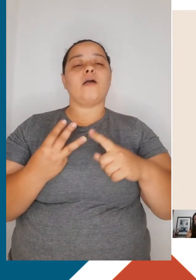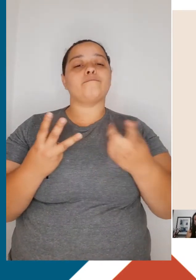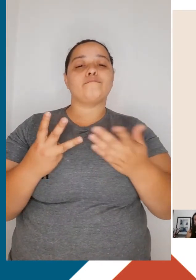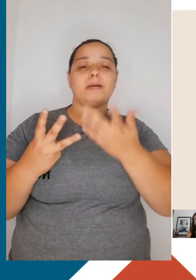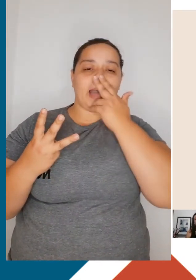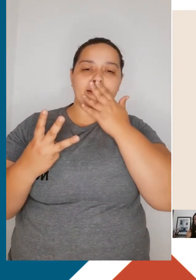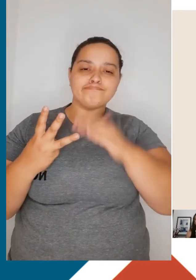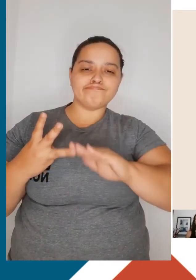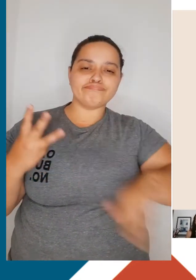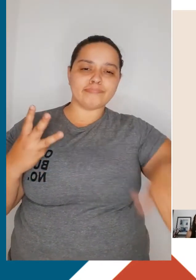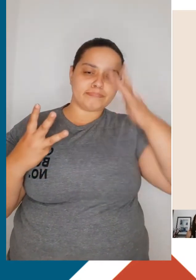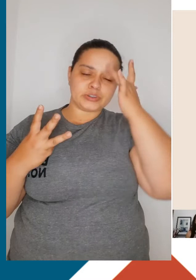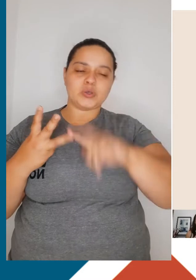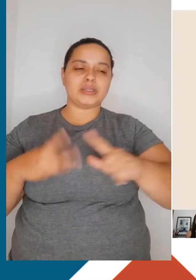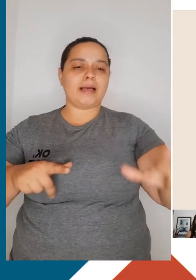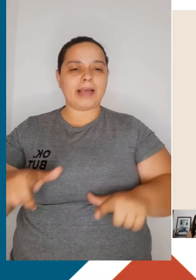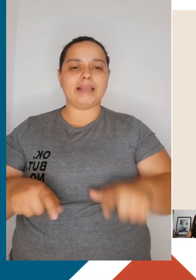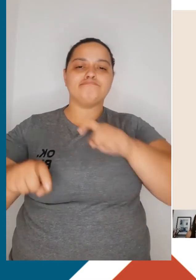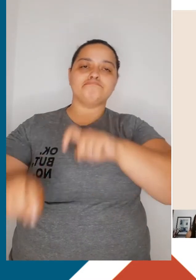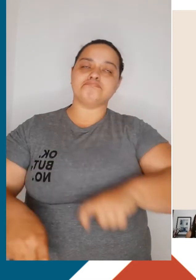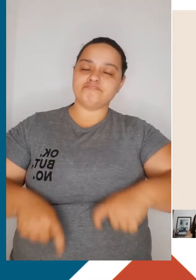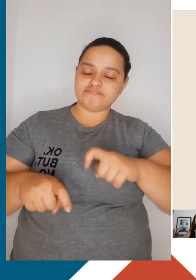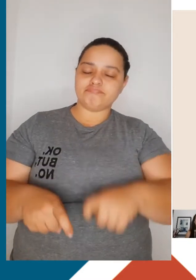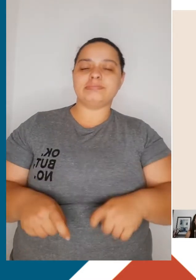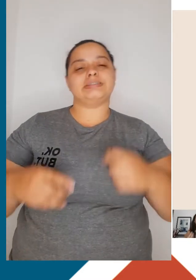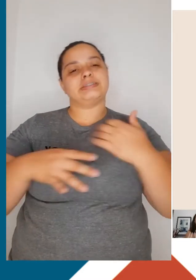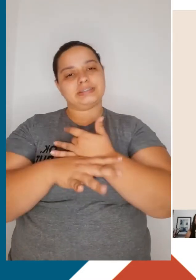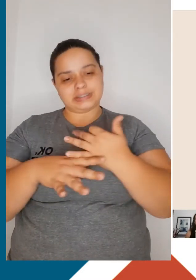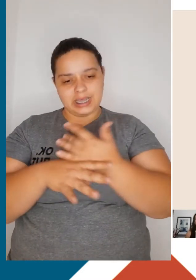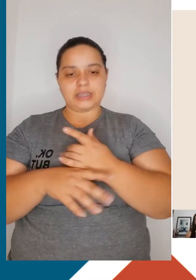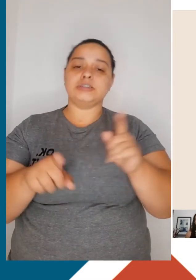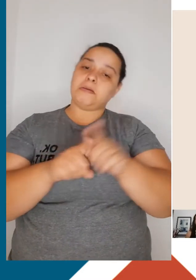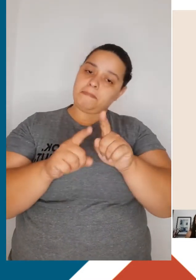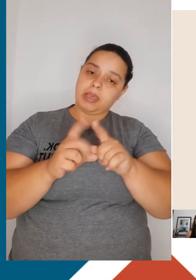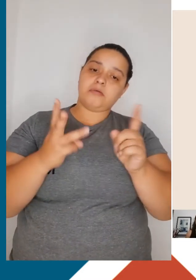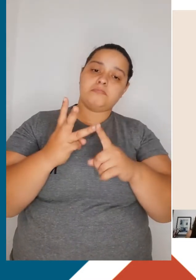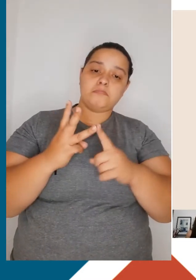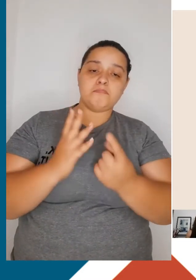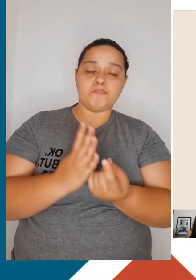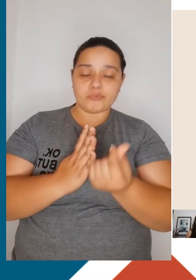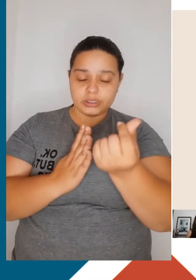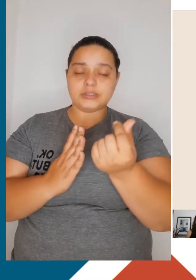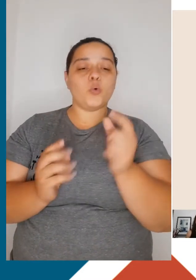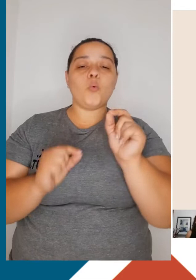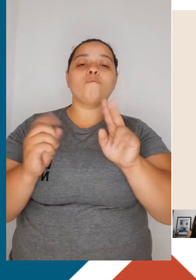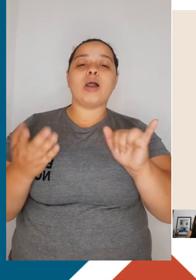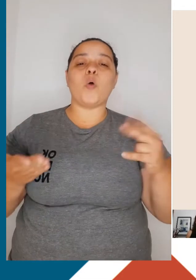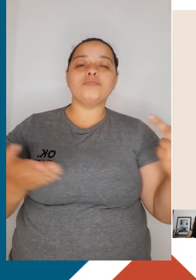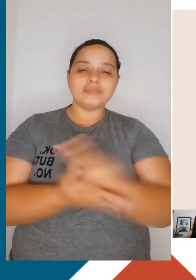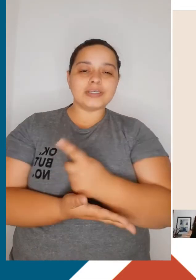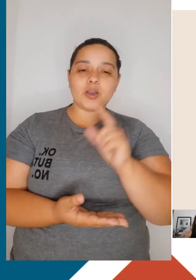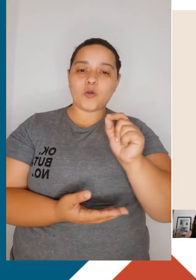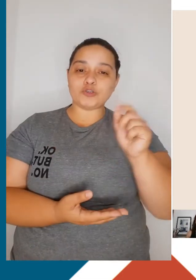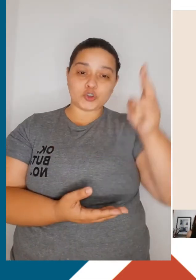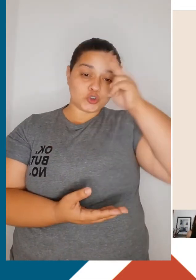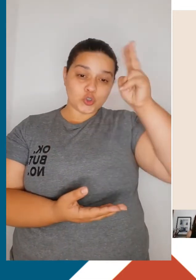da população, né? Que incluía trabalhadores do campo e da cidade, assim como a burguesia. O que vai acontecer, então, nesse momento que vai fazer